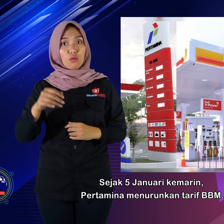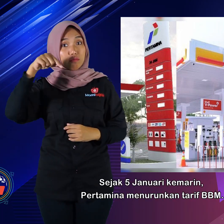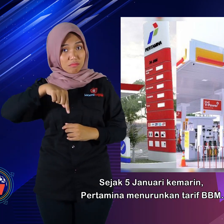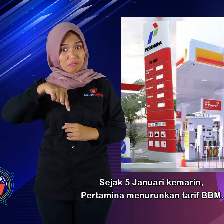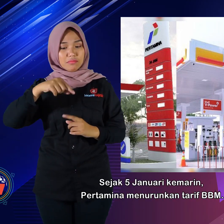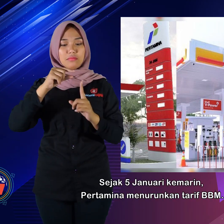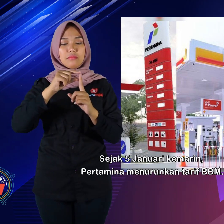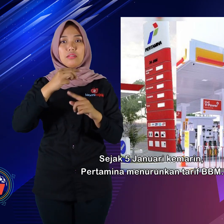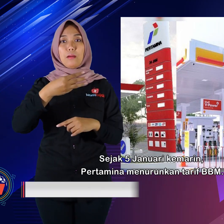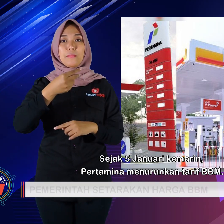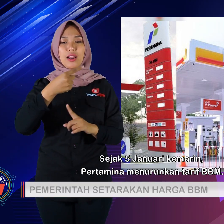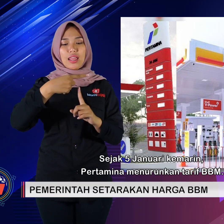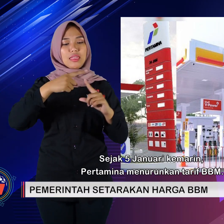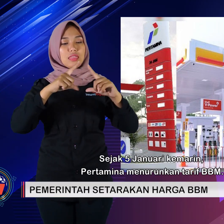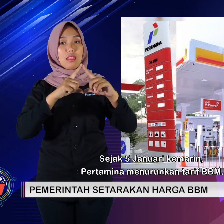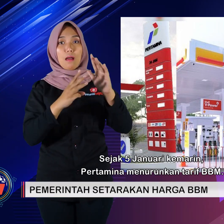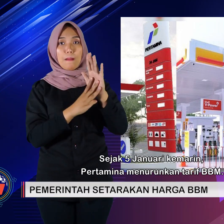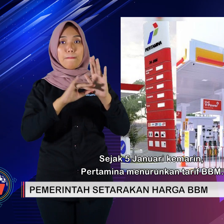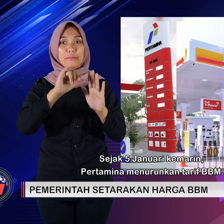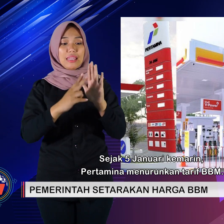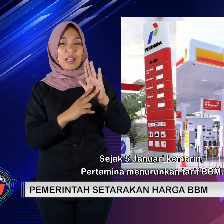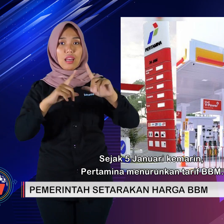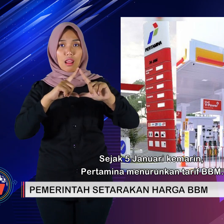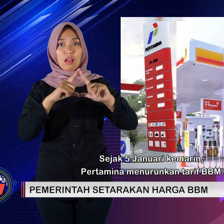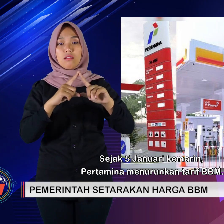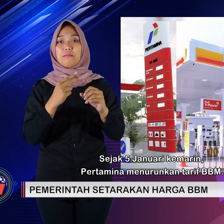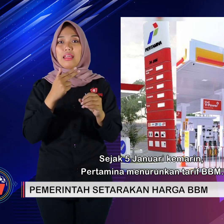Sejak 5 Januari kemarin, Pertamina menurunkan tarif BBM.